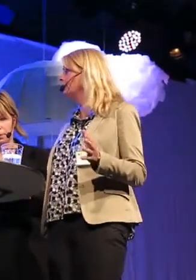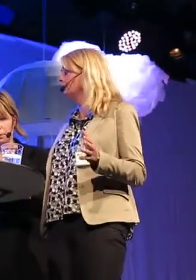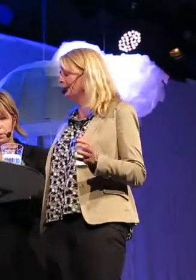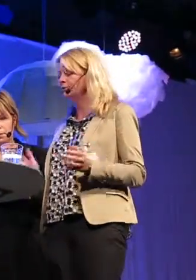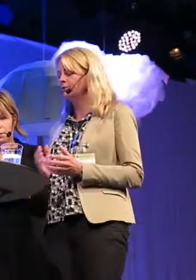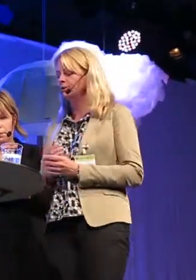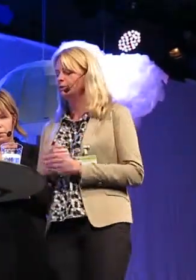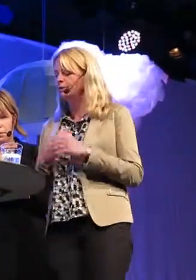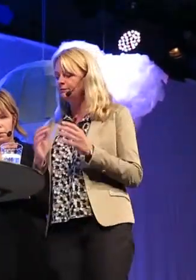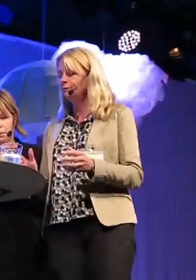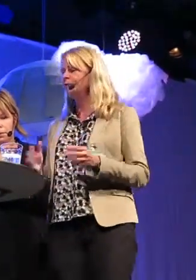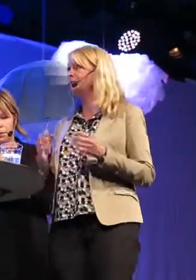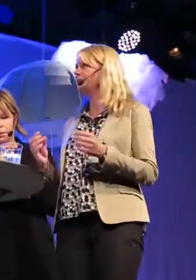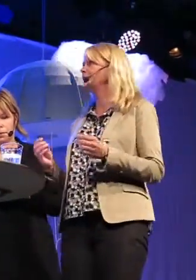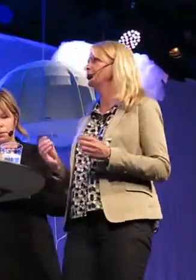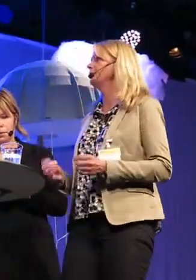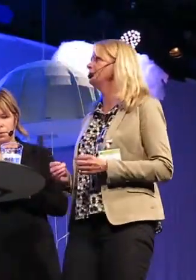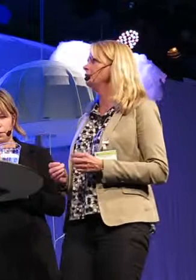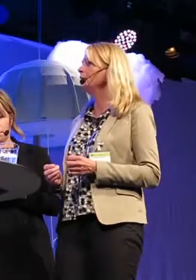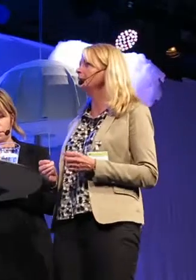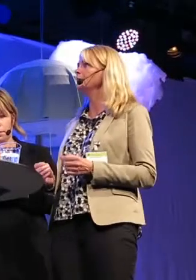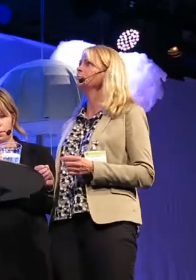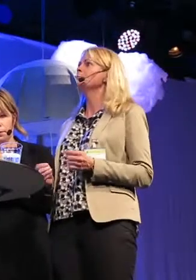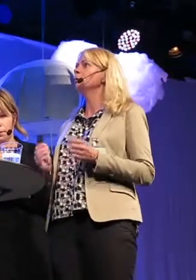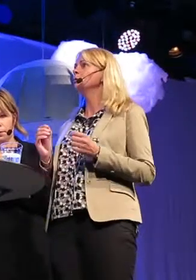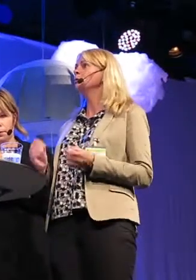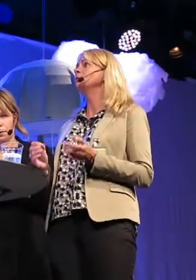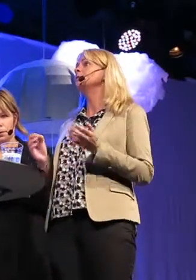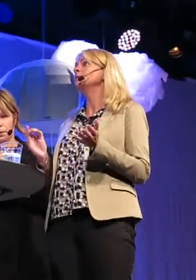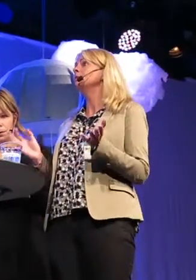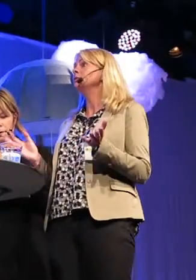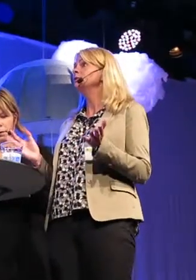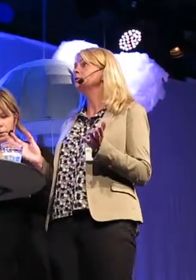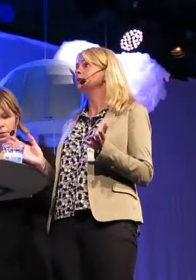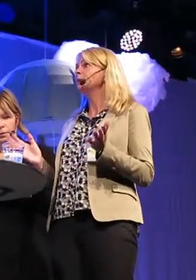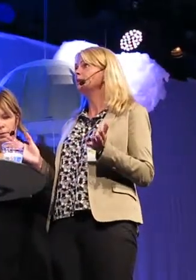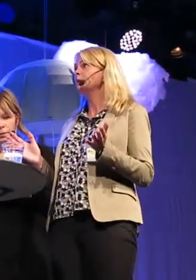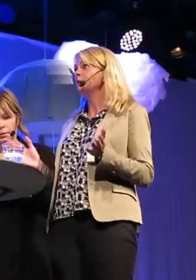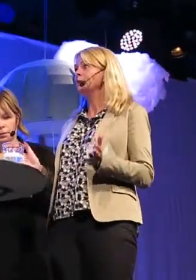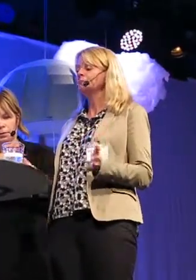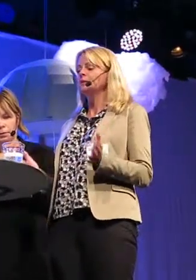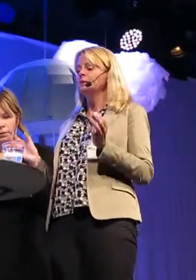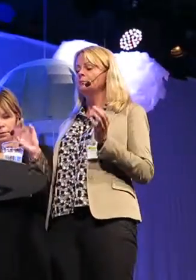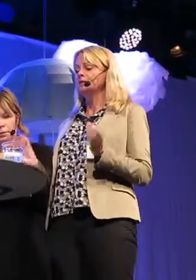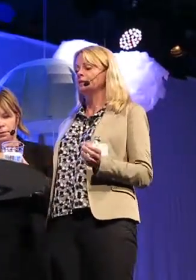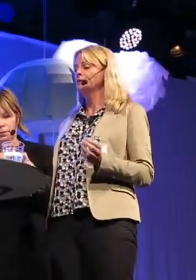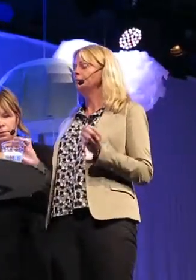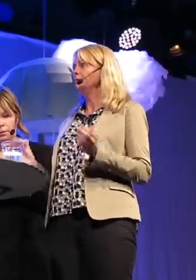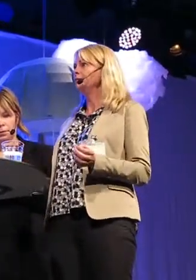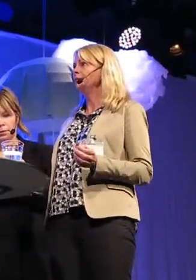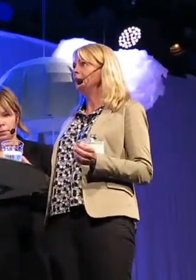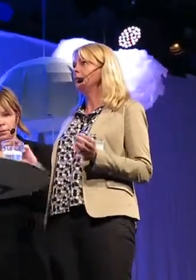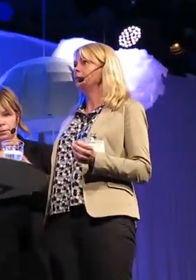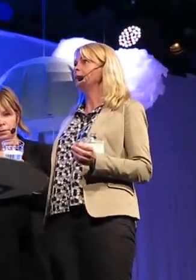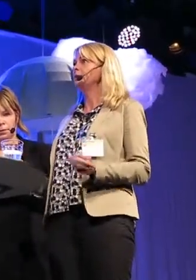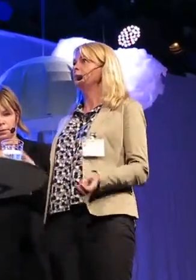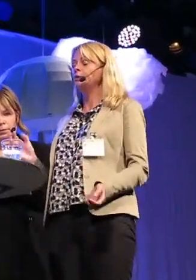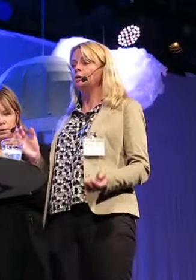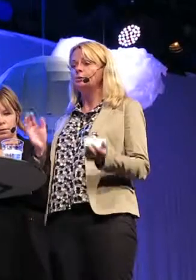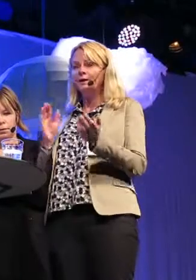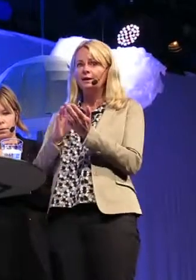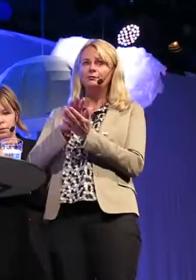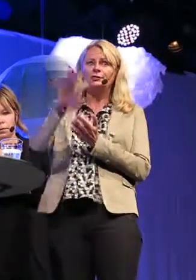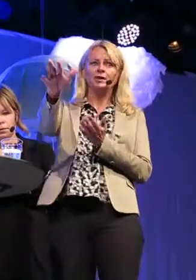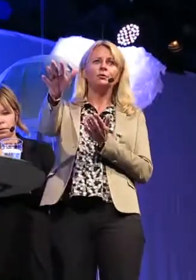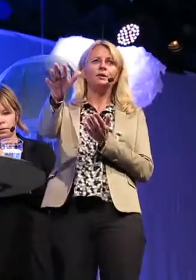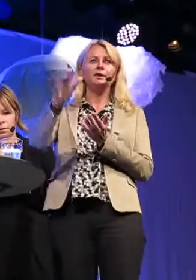Sverige och i världen också för att tillverka drivmedel. Och då vill vi fortsätta att göra med. Men det som vi vill göra är att